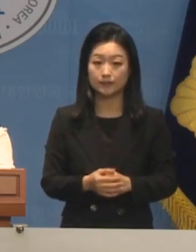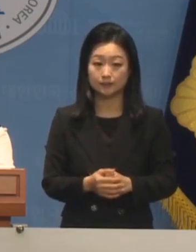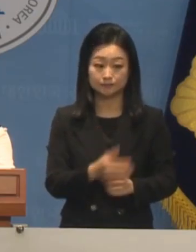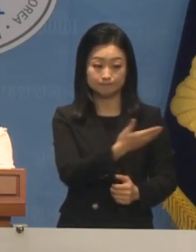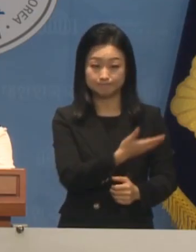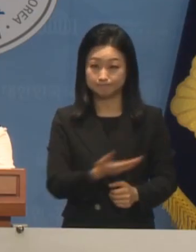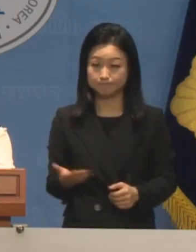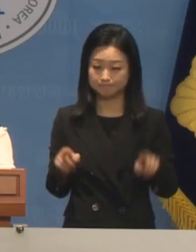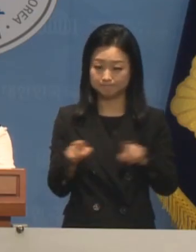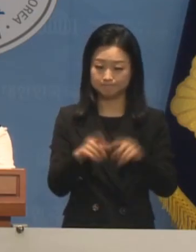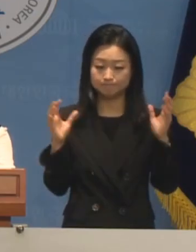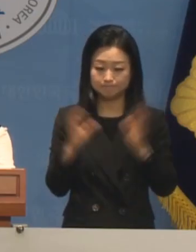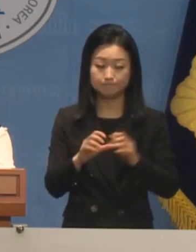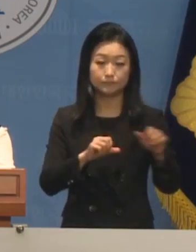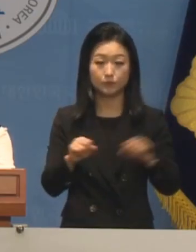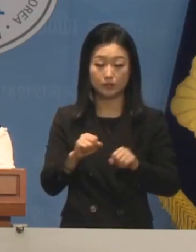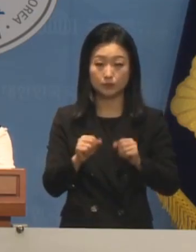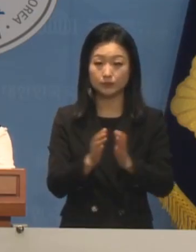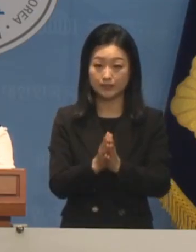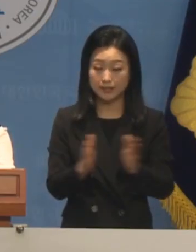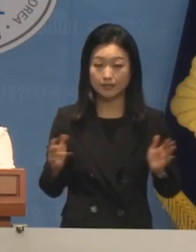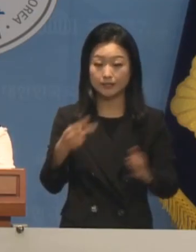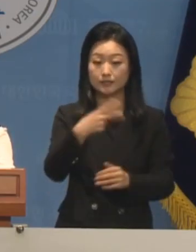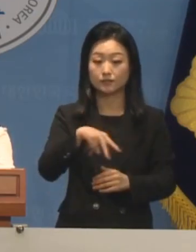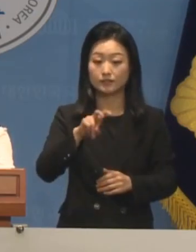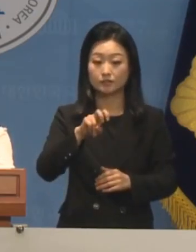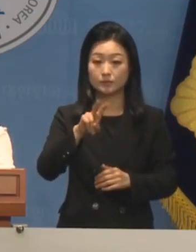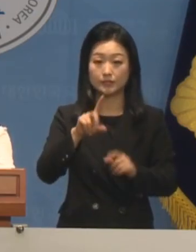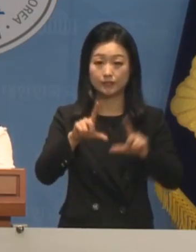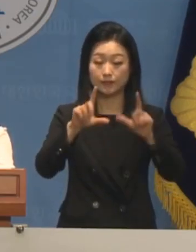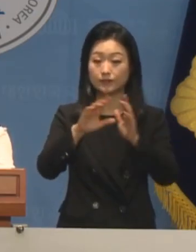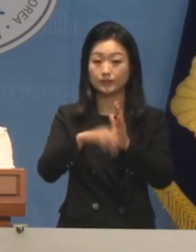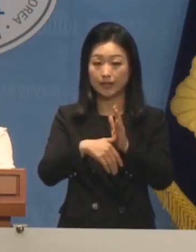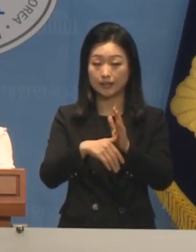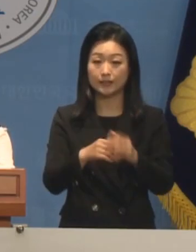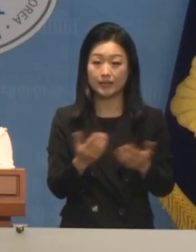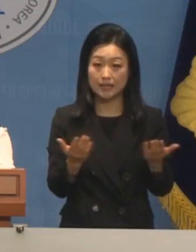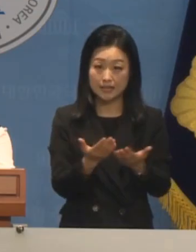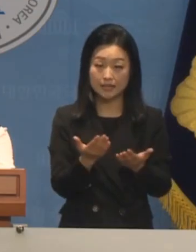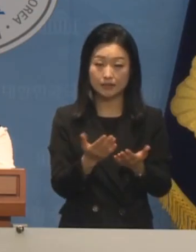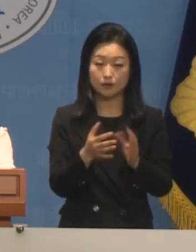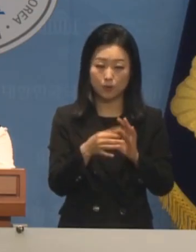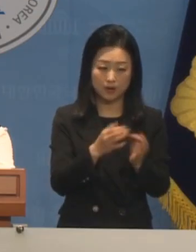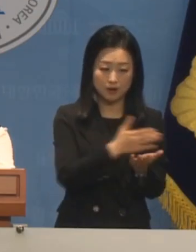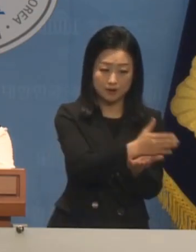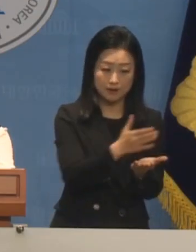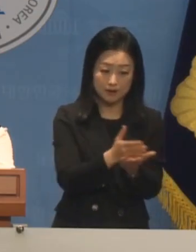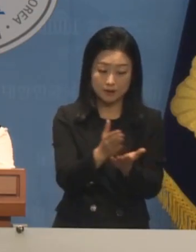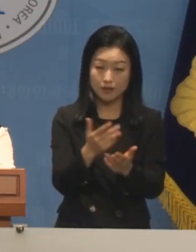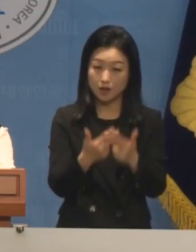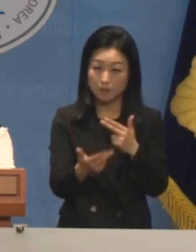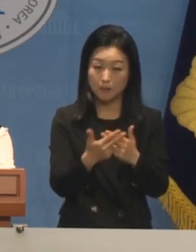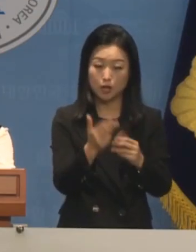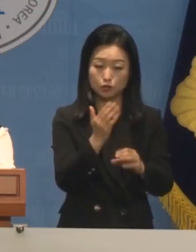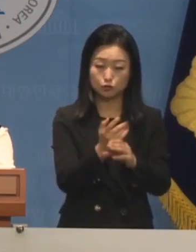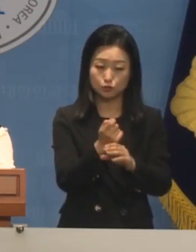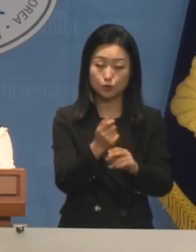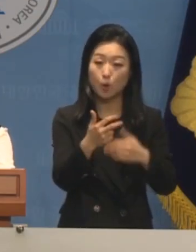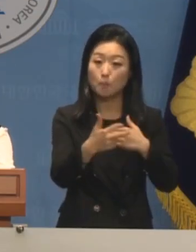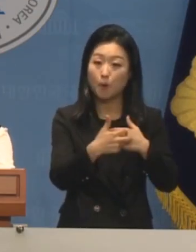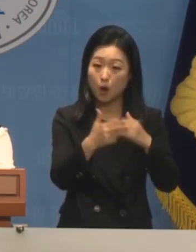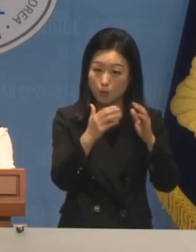진행하고 있습니다 2022년 하반기에는 직종 협회와 함께 중소병원 의원 노동조건